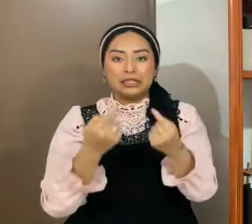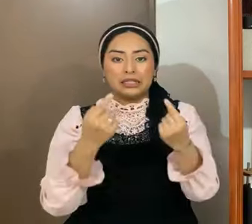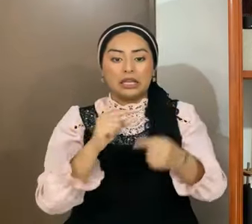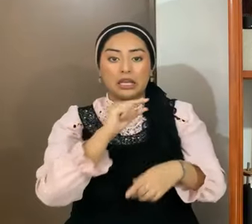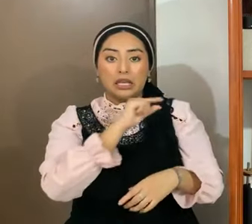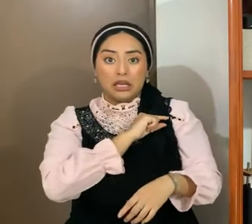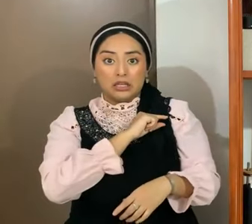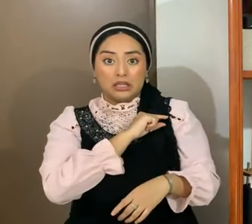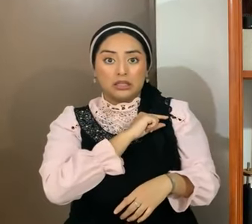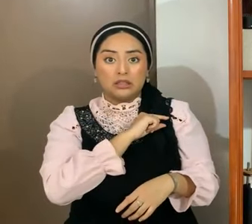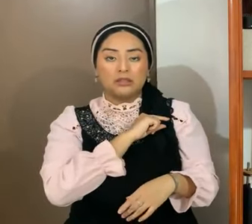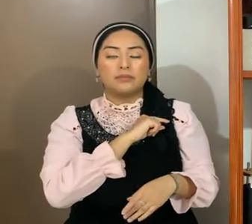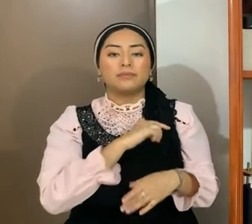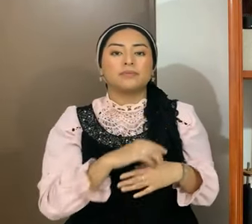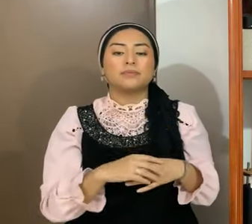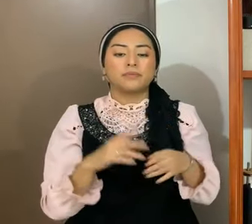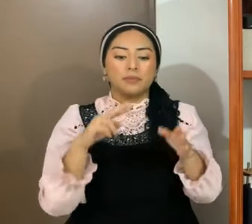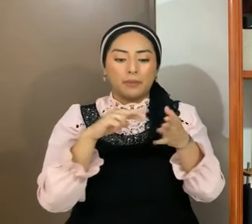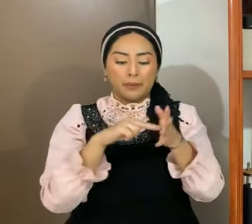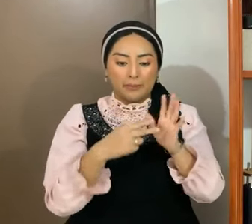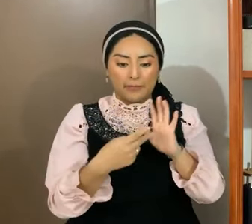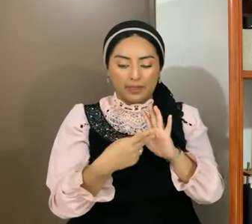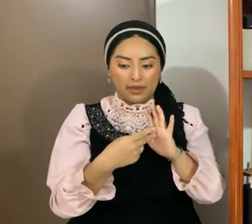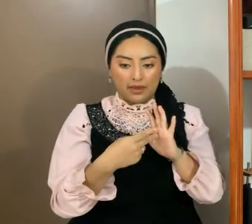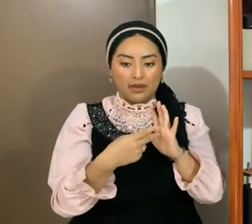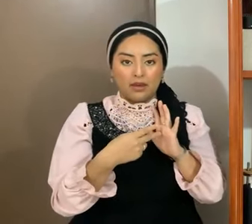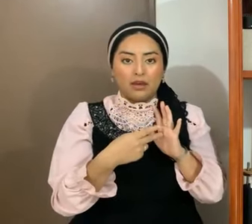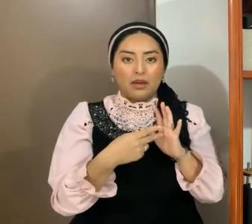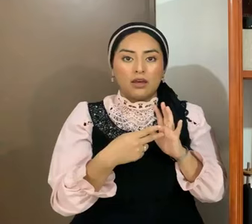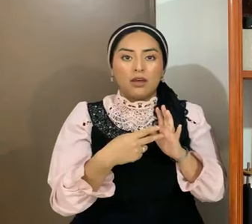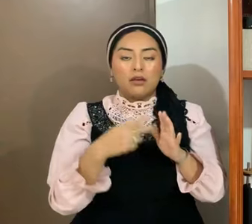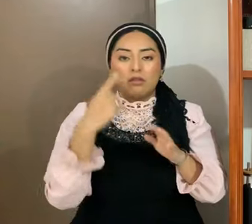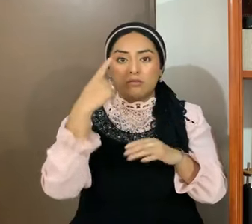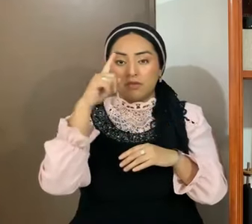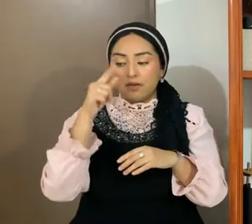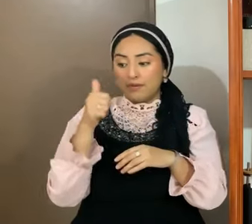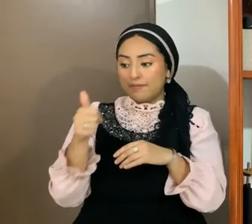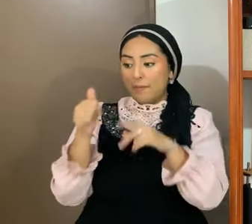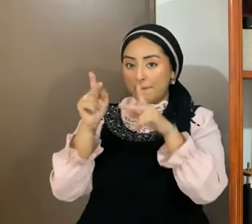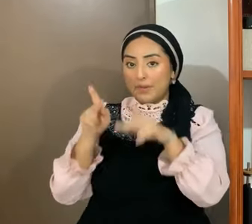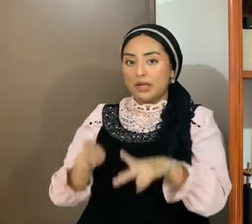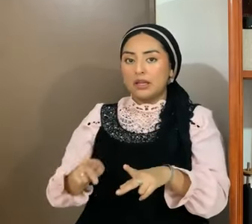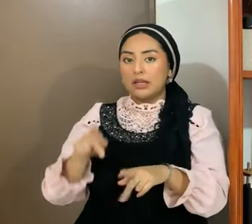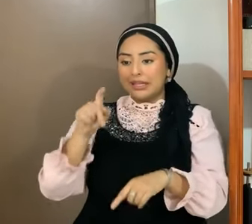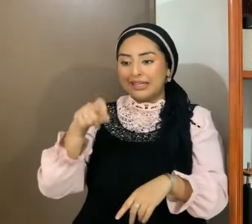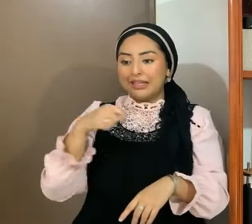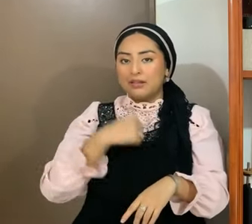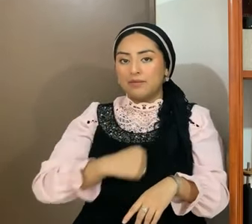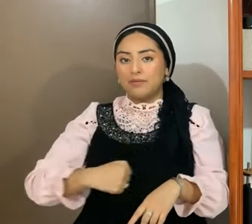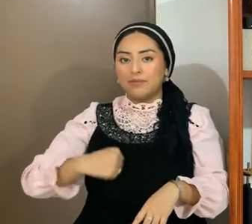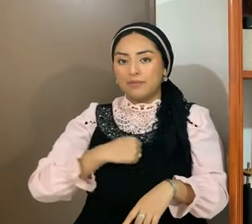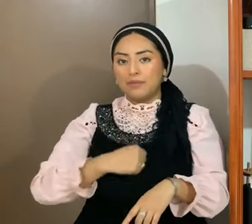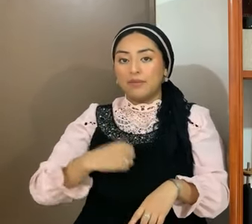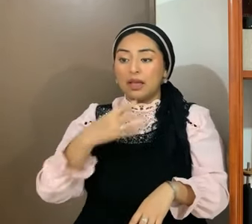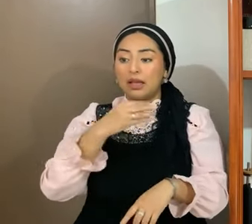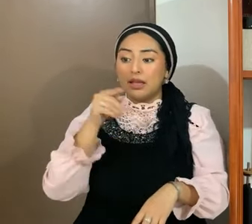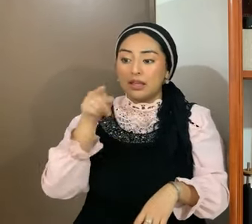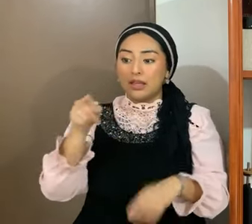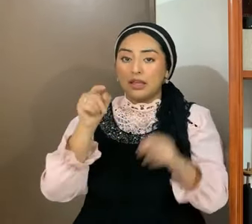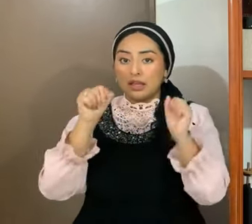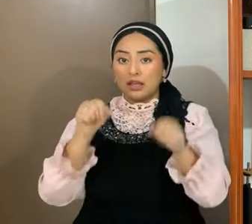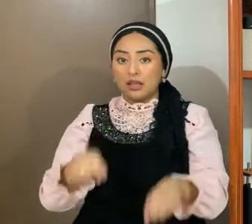la culpa, eran una representación para que la persona hiciera arrepentimiento y